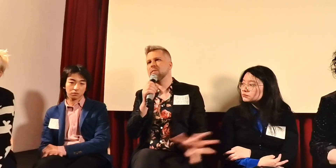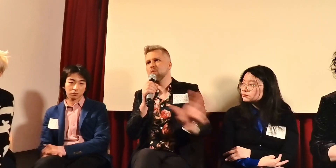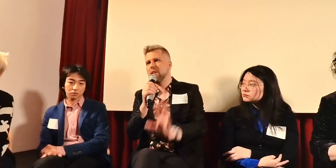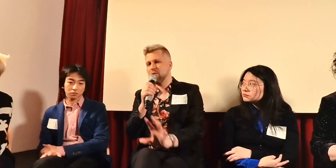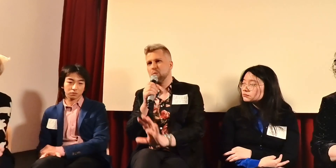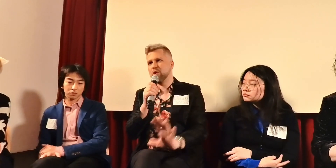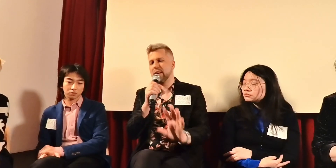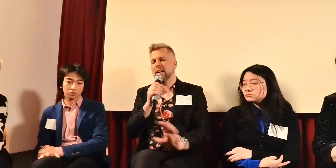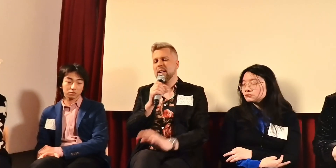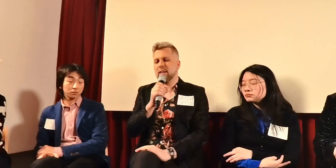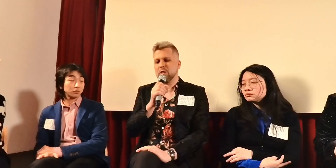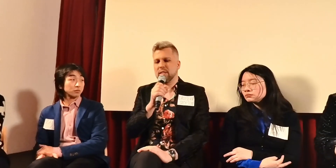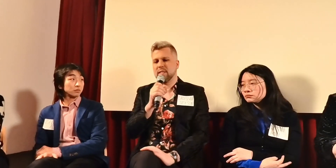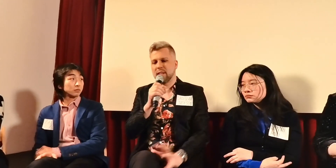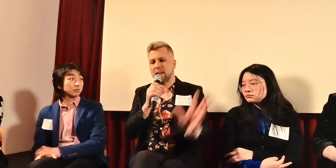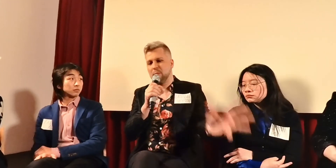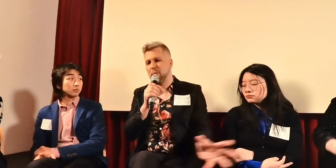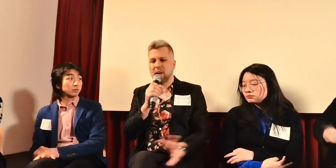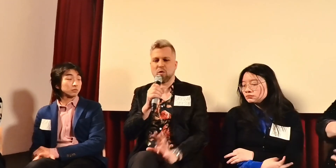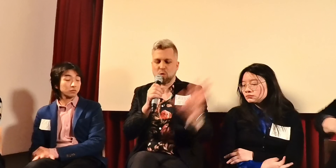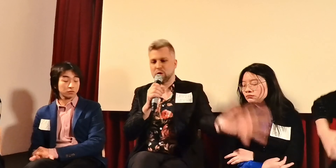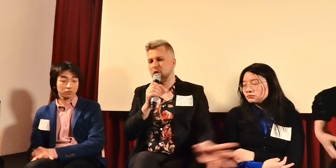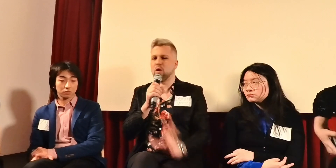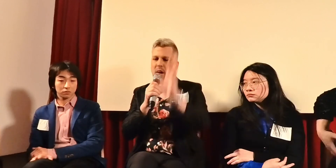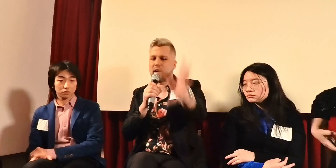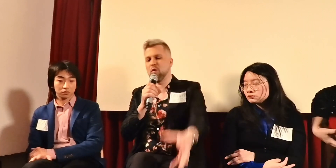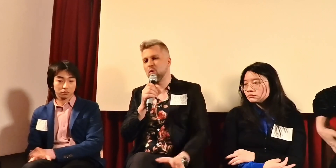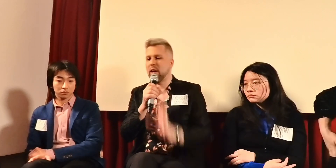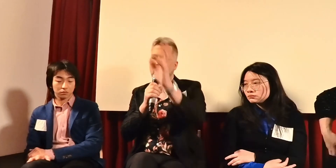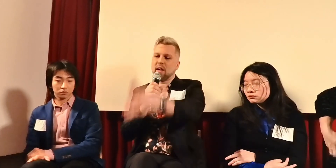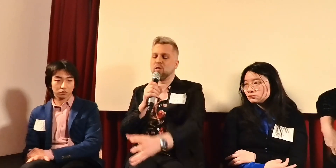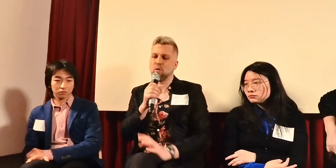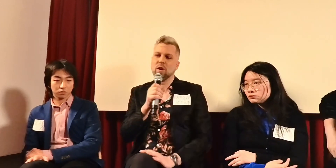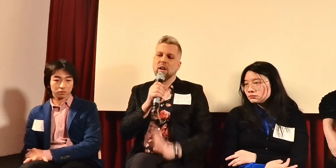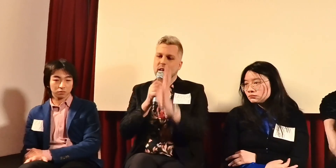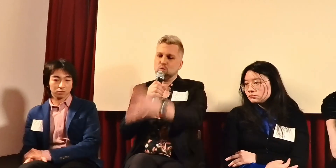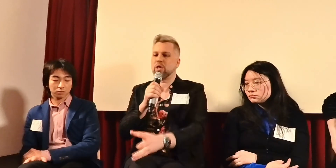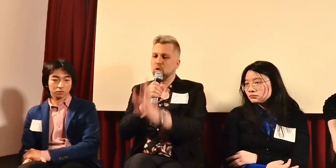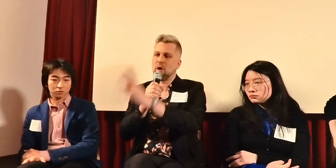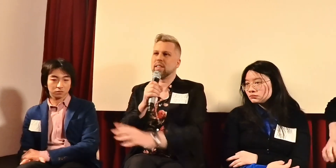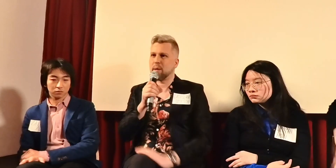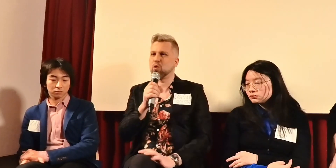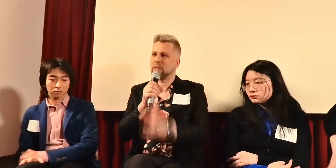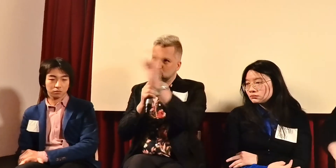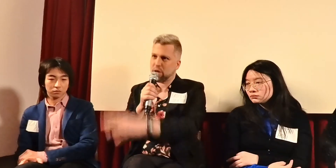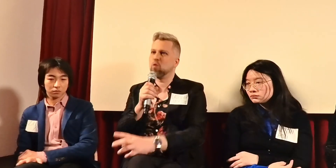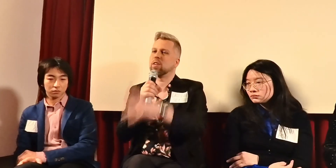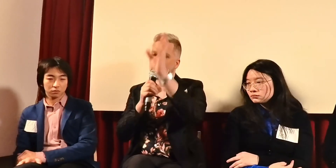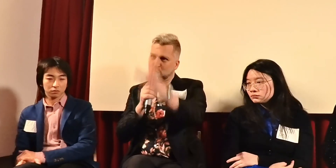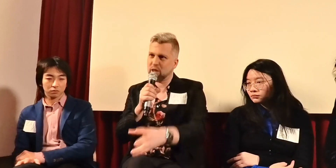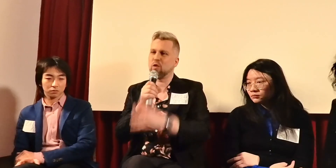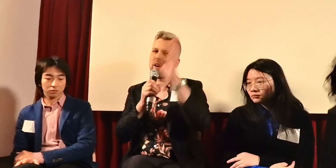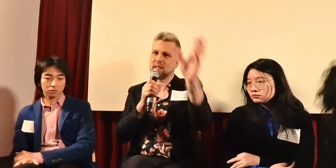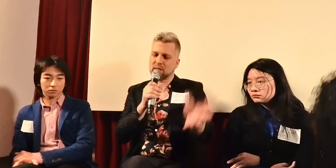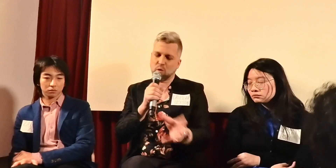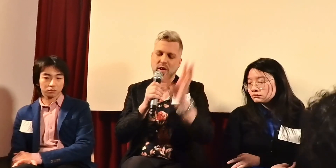tom tokenismu, tedy tom, že si teda najmeme jednoho černocha, jednoho geje a jednu ženu a ty tam jsou za tu ženu a za